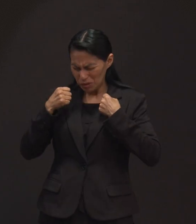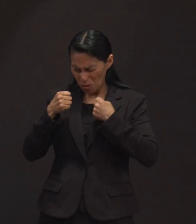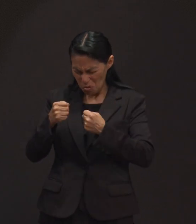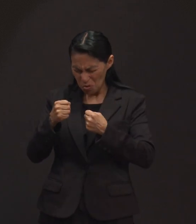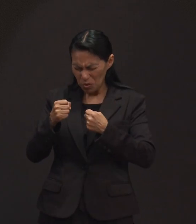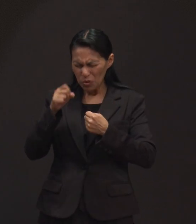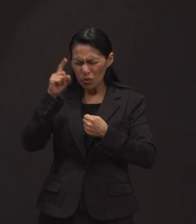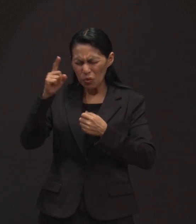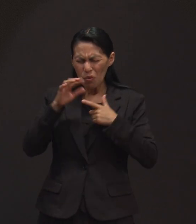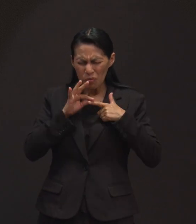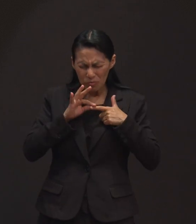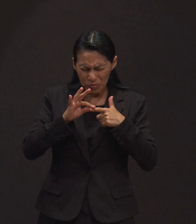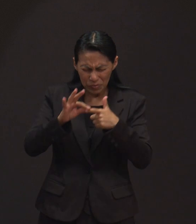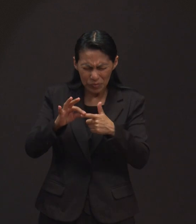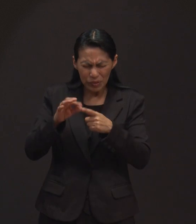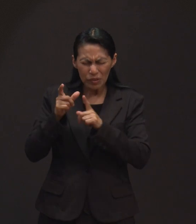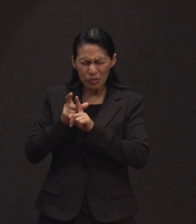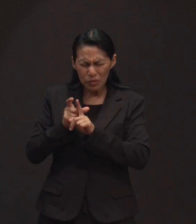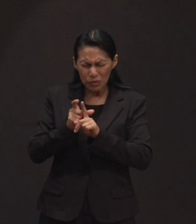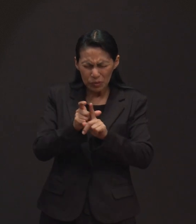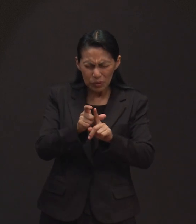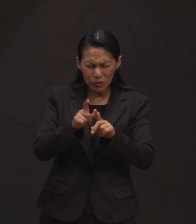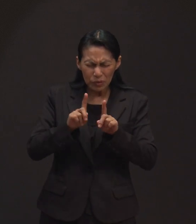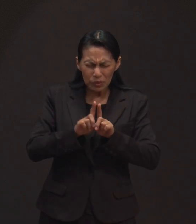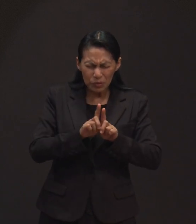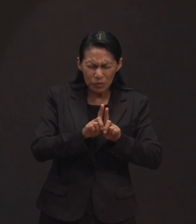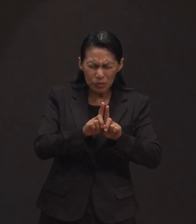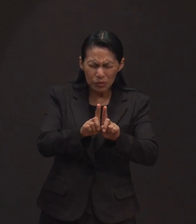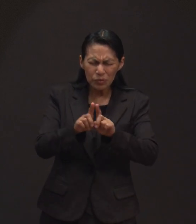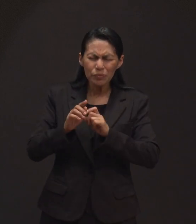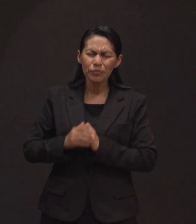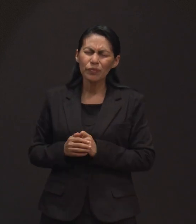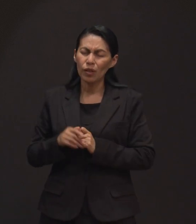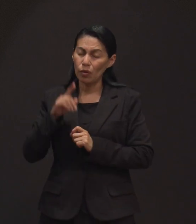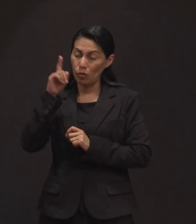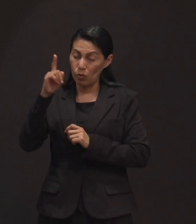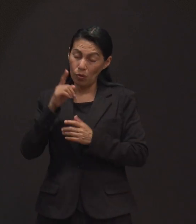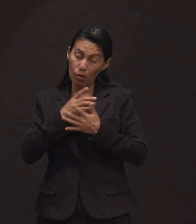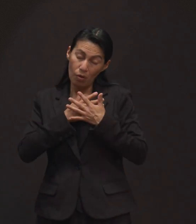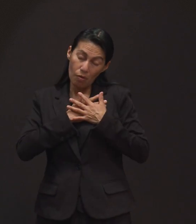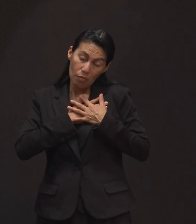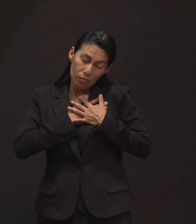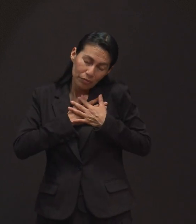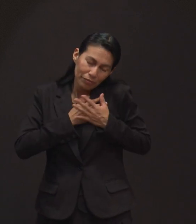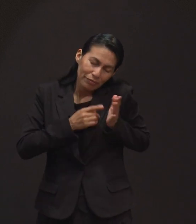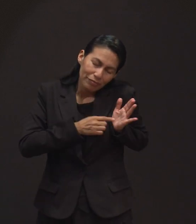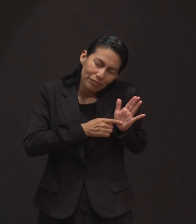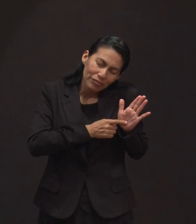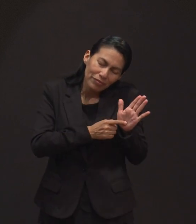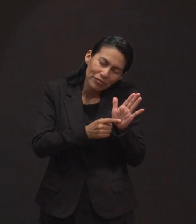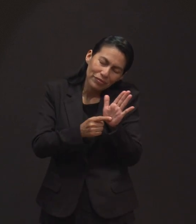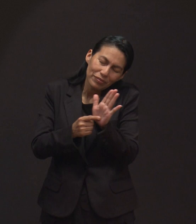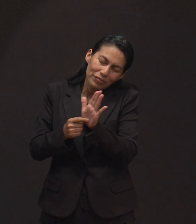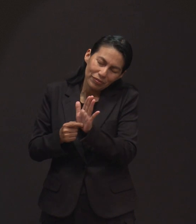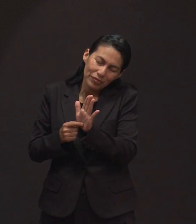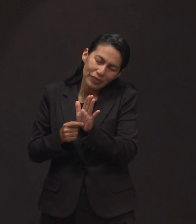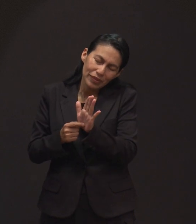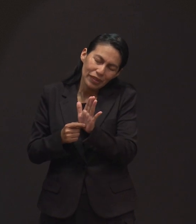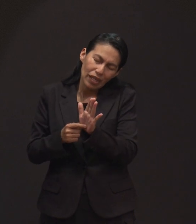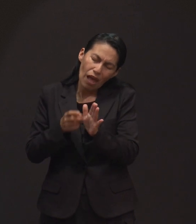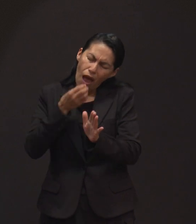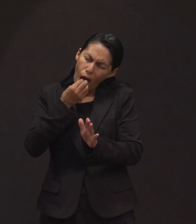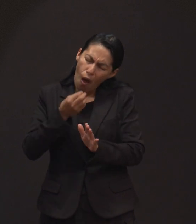con ellos, que tú les estás guiando y que tú ahí, Señor, le estás mostrando también tu amor, a pesar de